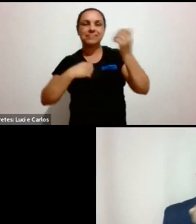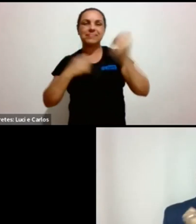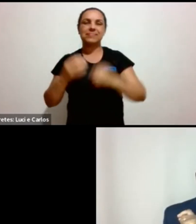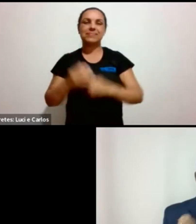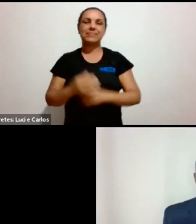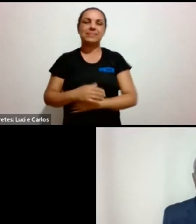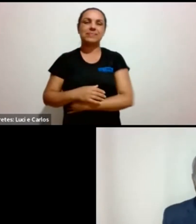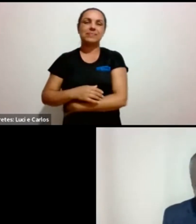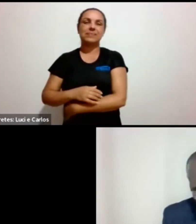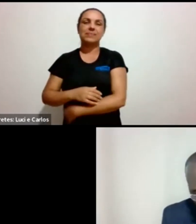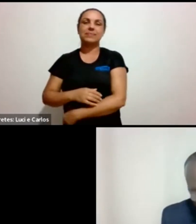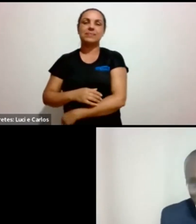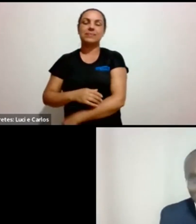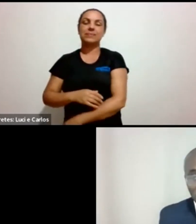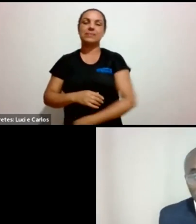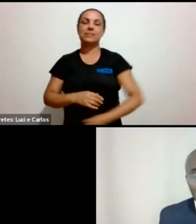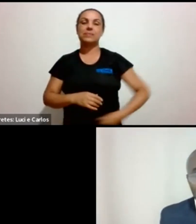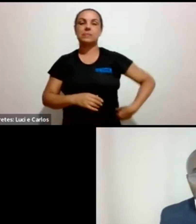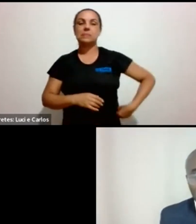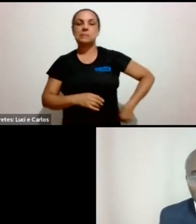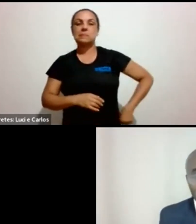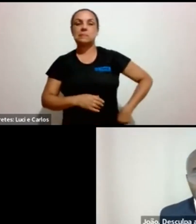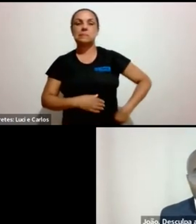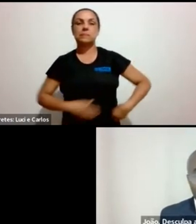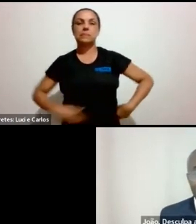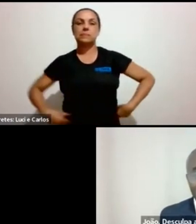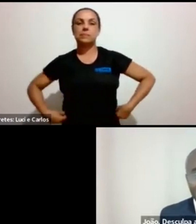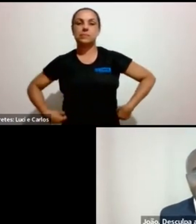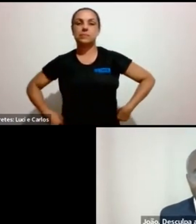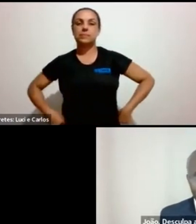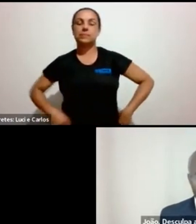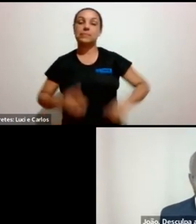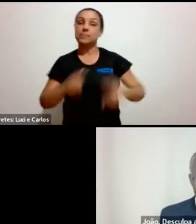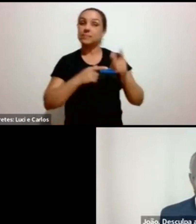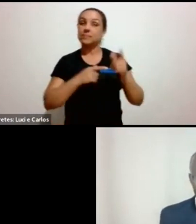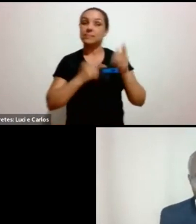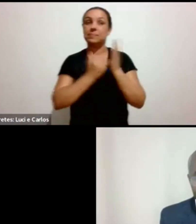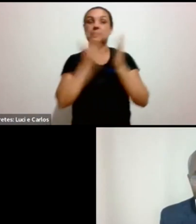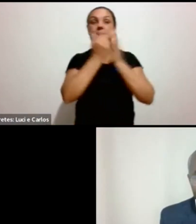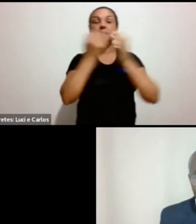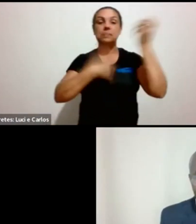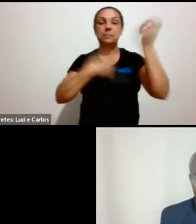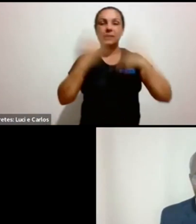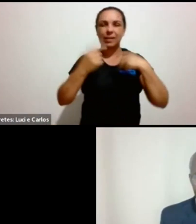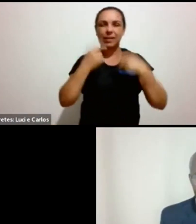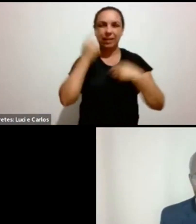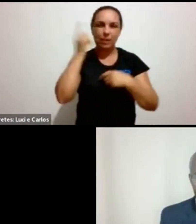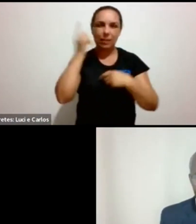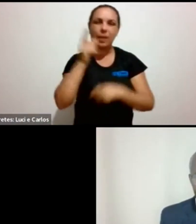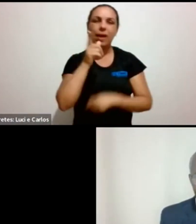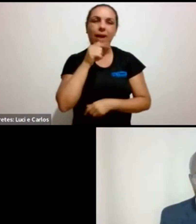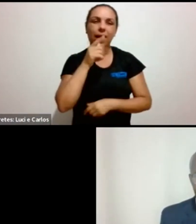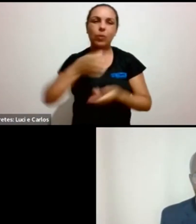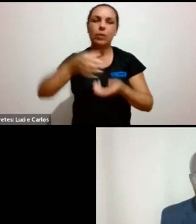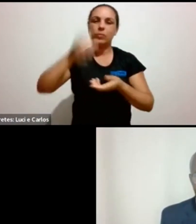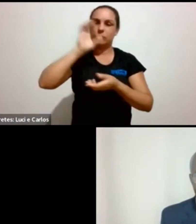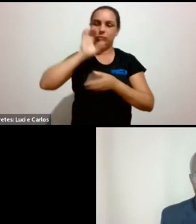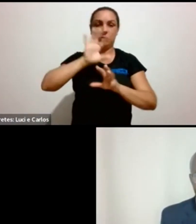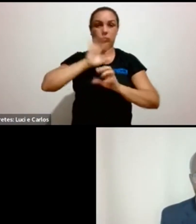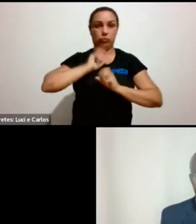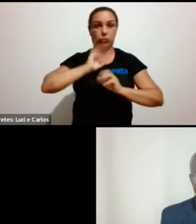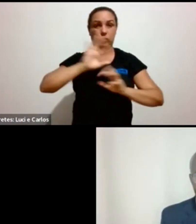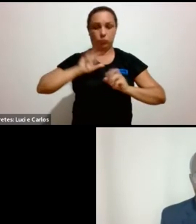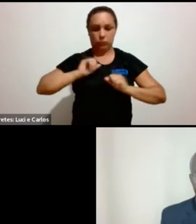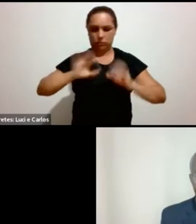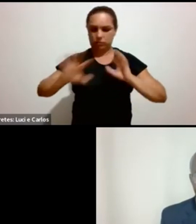o como faz muito bem, vai explicar para vocês que além dessa nutrição celular que eu estava falando, existe a possibilidade